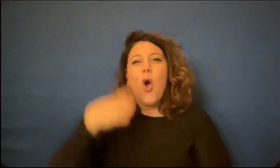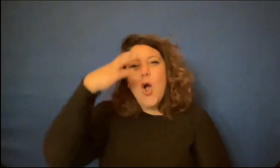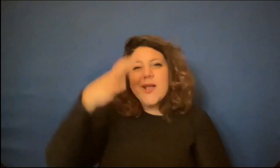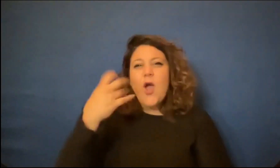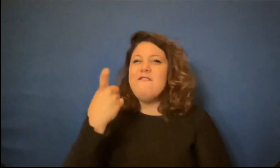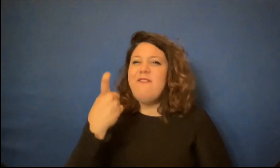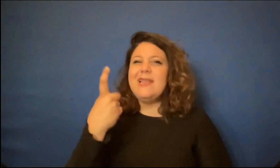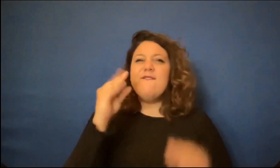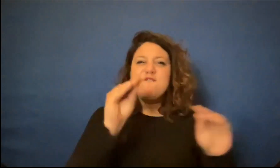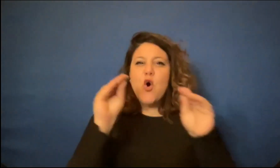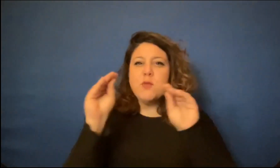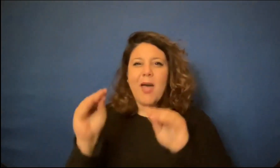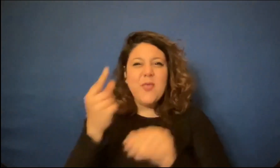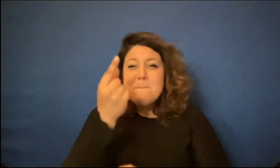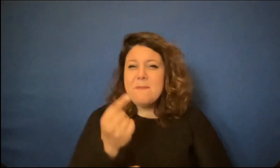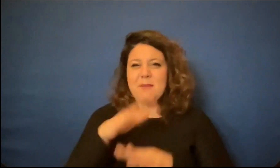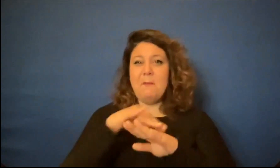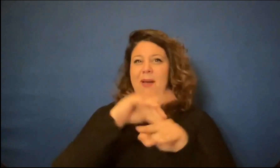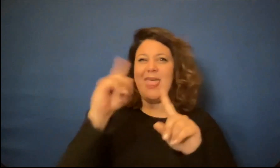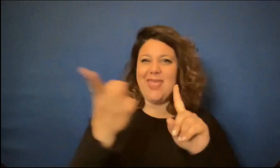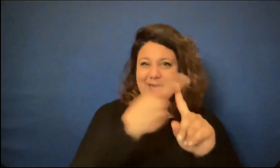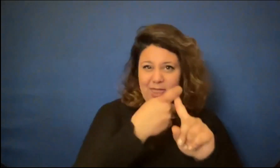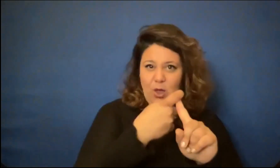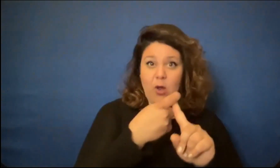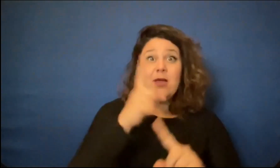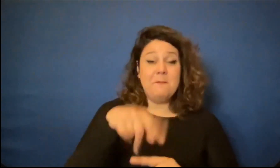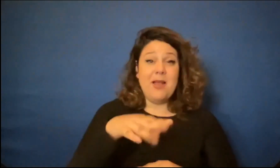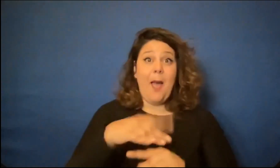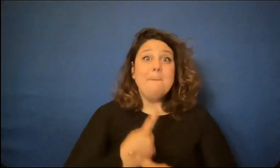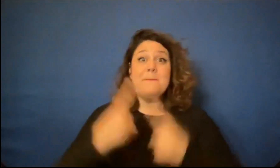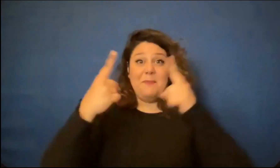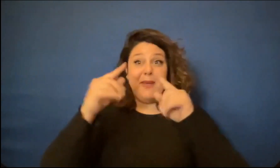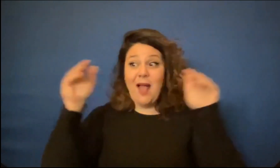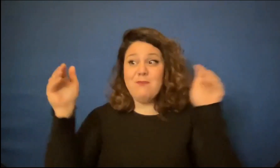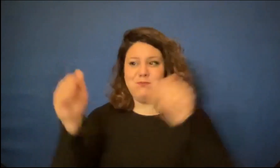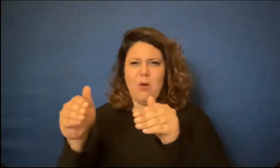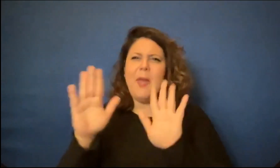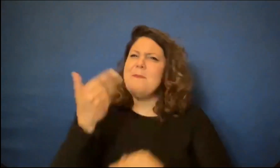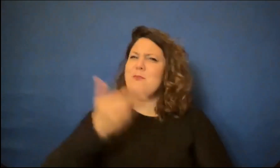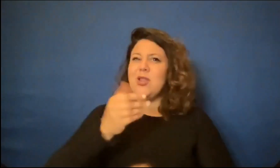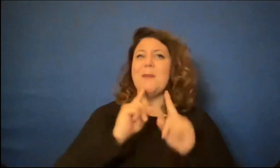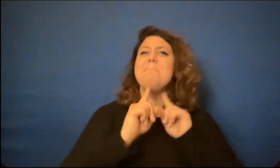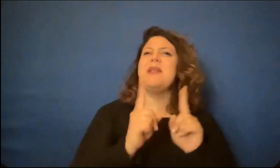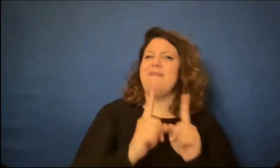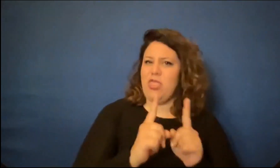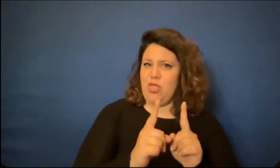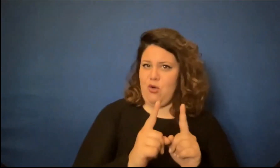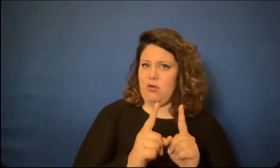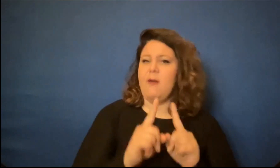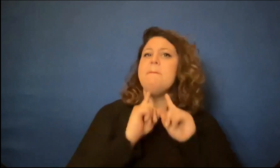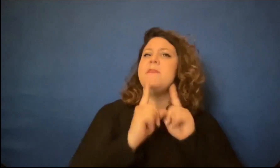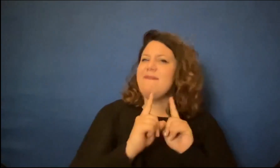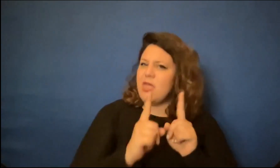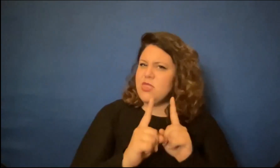la actuación primera. Sobre todo yo creo que es importantísima la prevención. Deberíamos hablar de prevención mucho, deberíamos hablar mucho